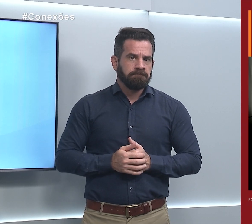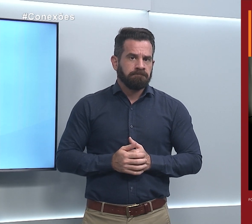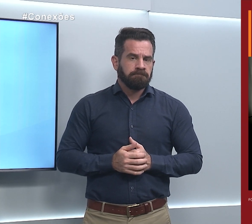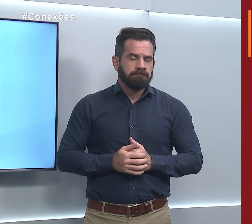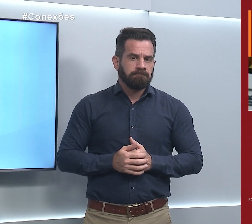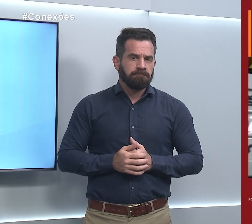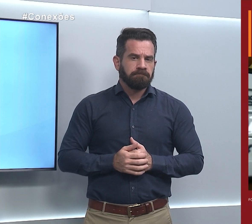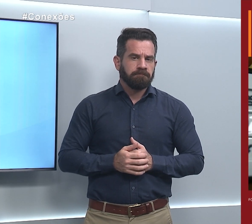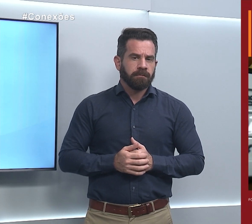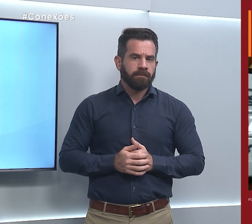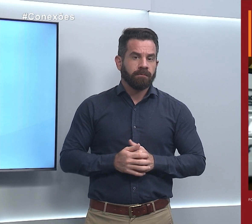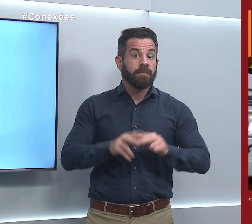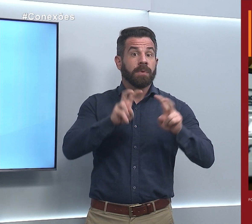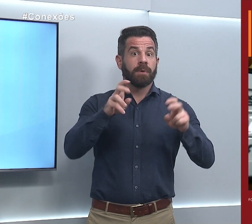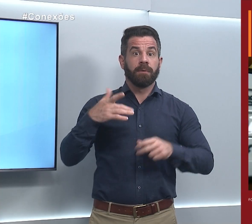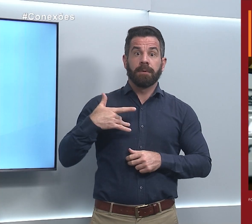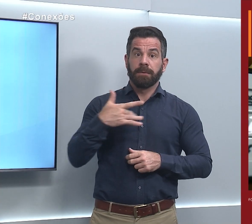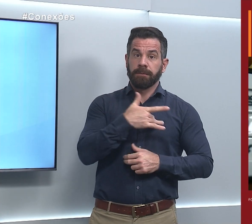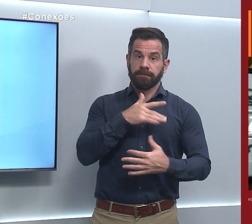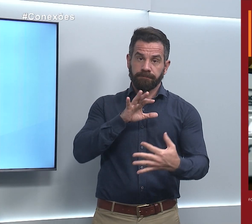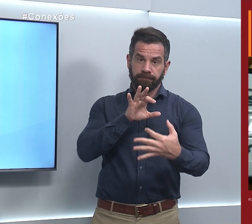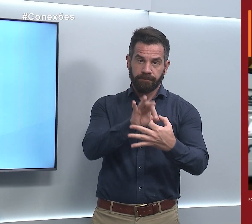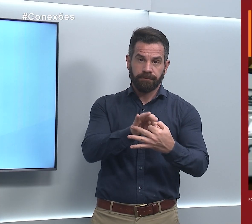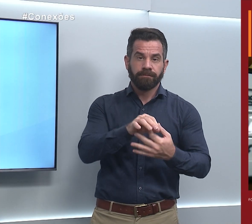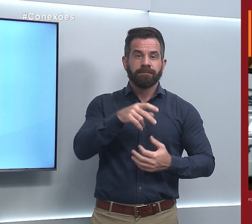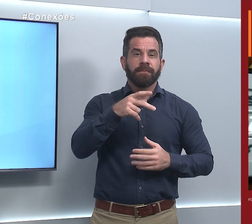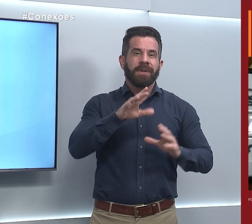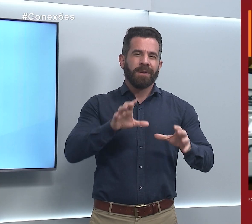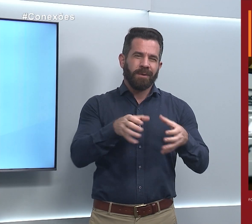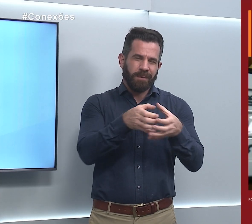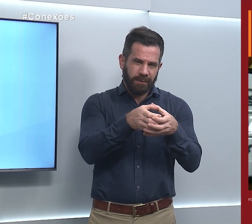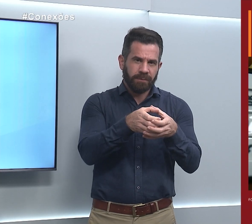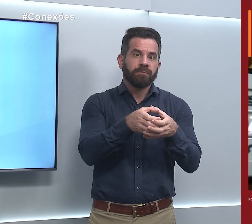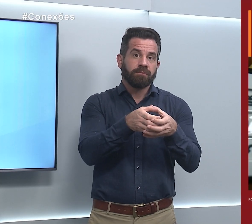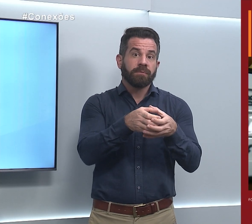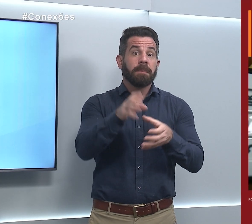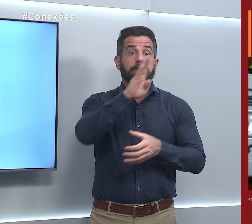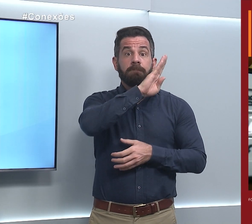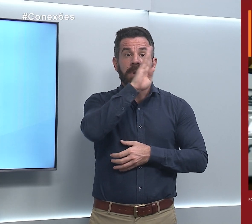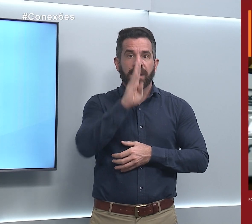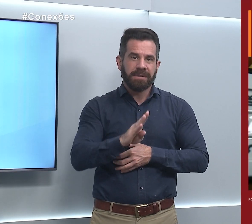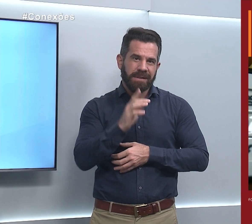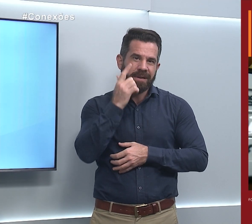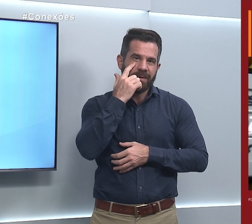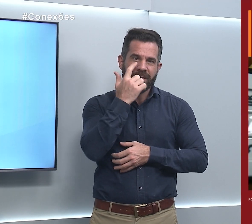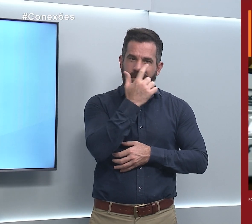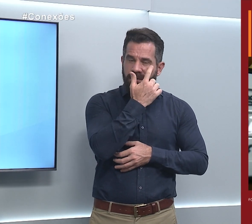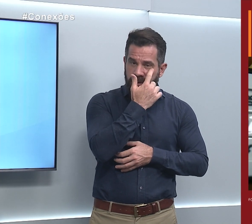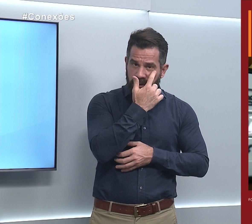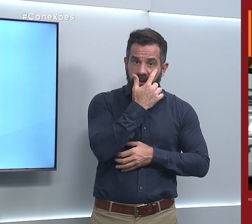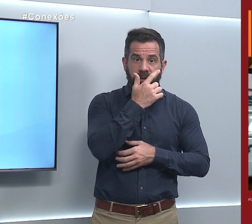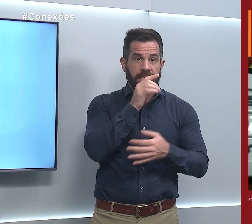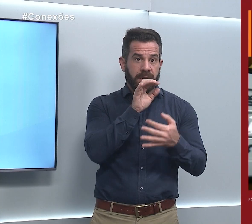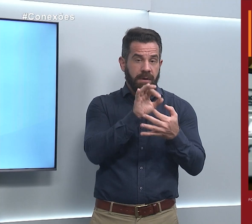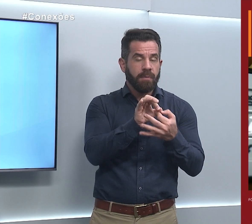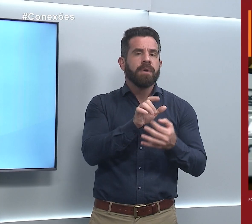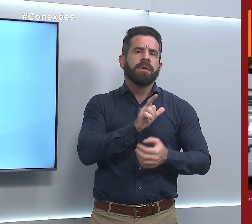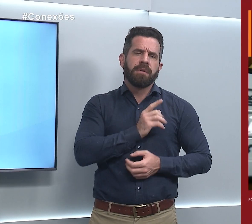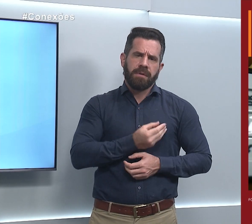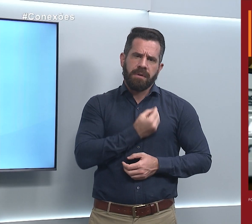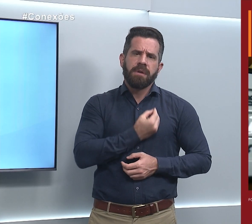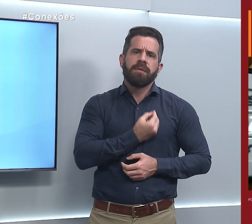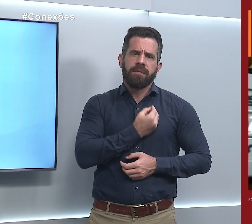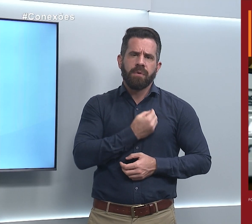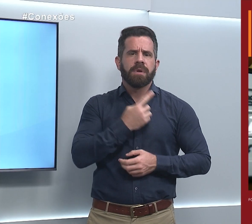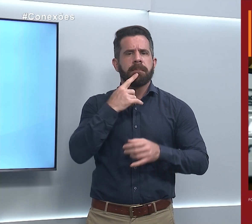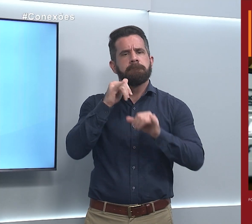E ainda sobre saúde, o Conselho Brasileiro de Oftalmologia lançou uma nova campanha de conscientização que